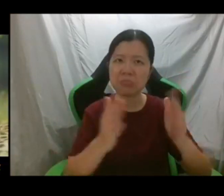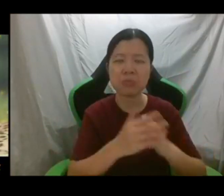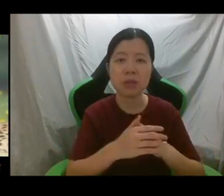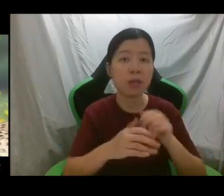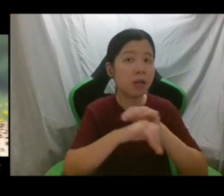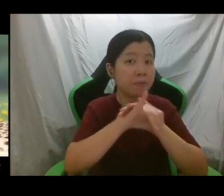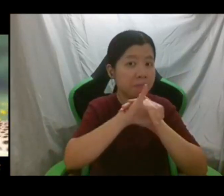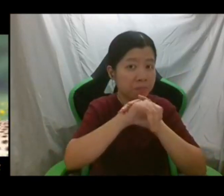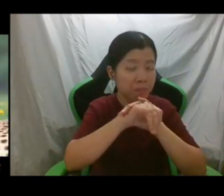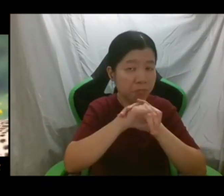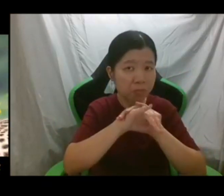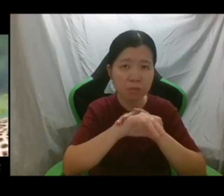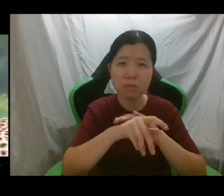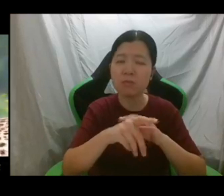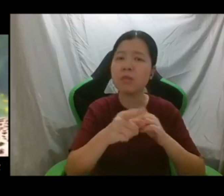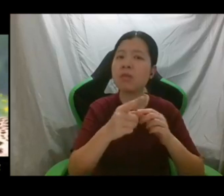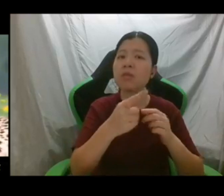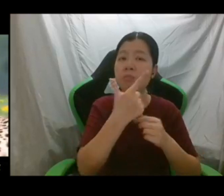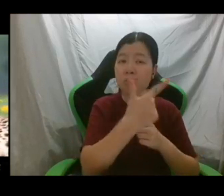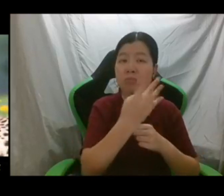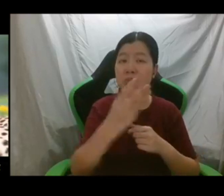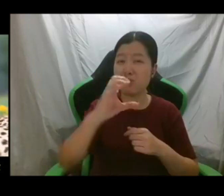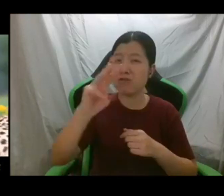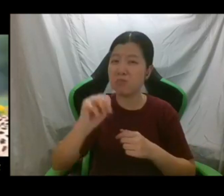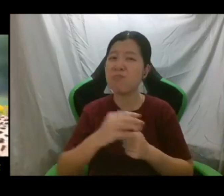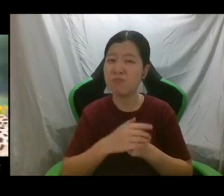尾巴都有成84厘米咁長㗎。